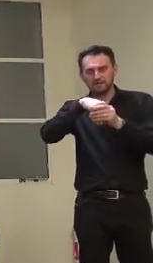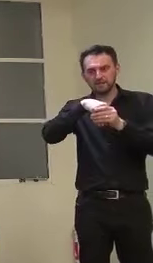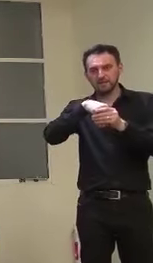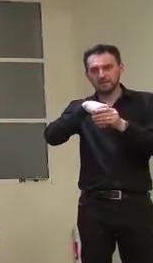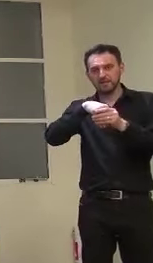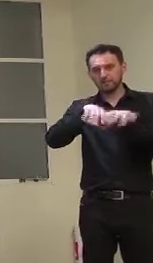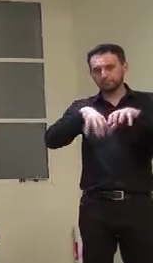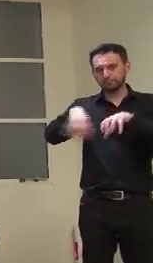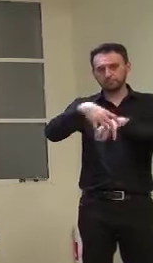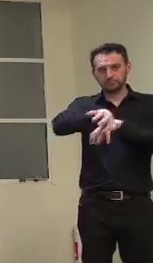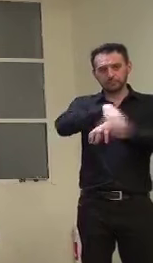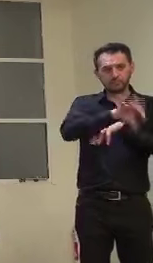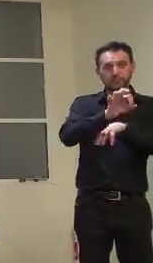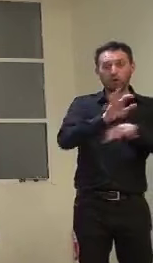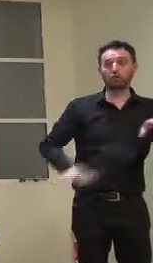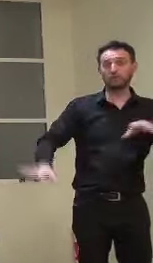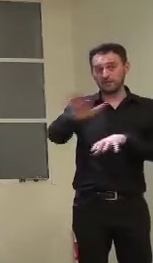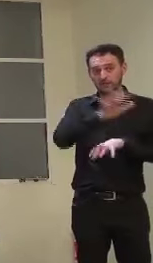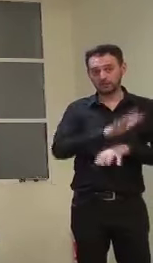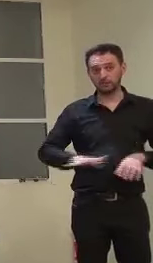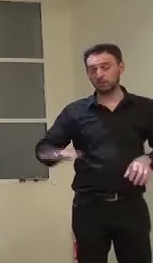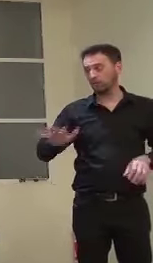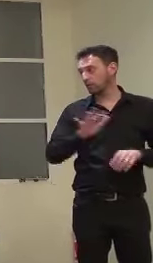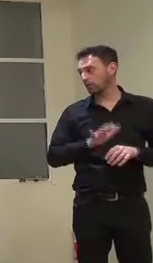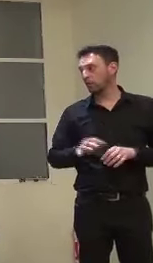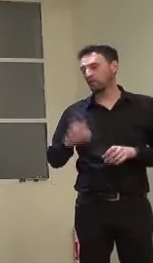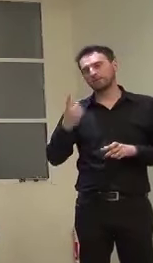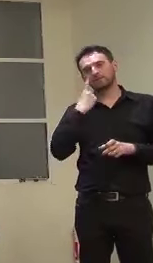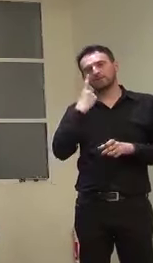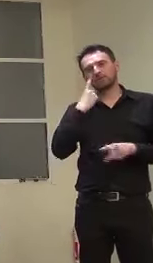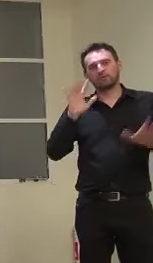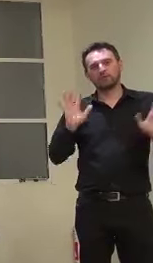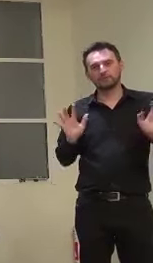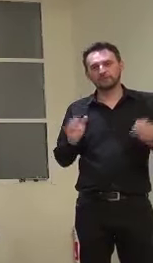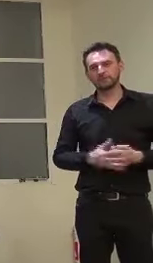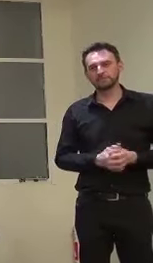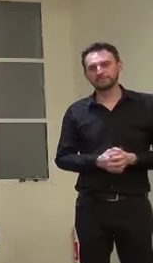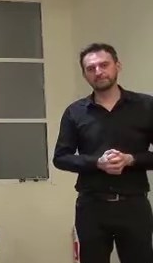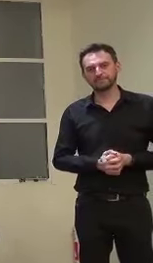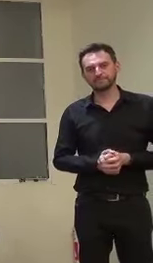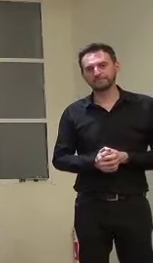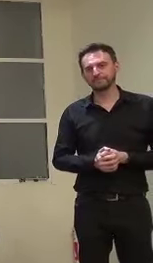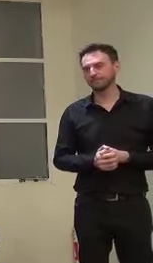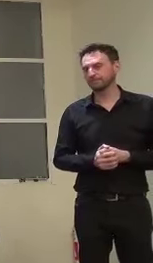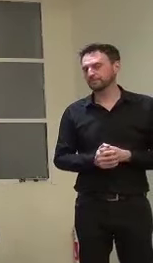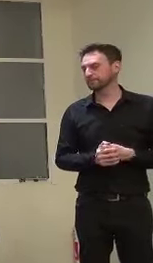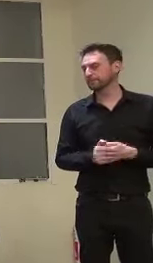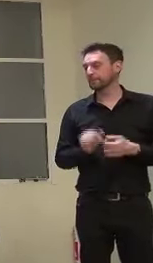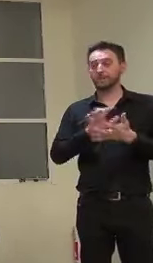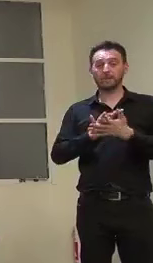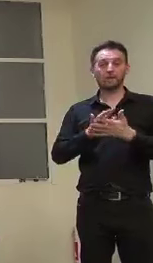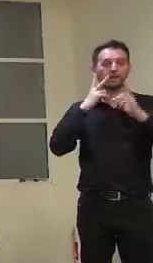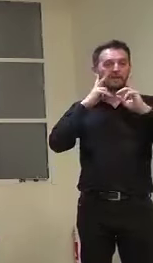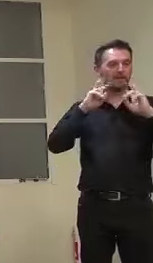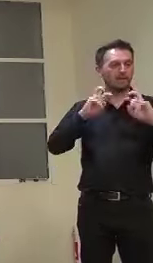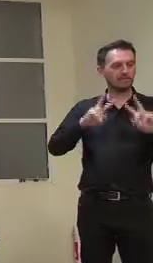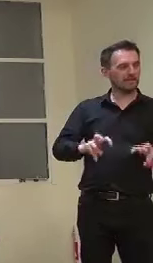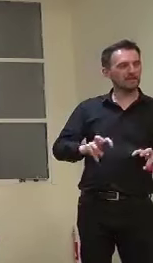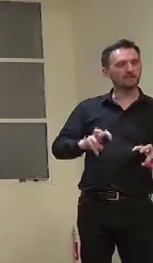jurisdiccional o territorial o de la perspectiva de las de la investigación